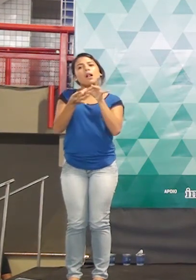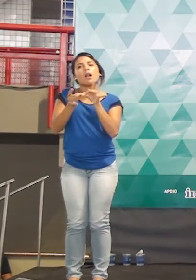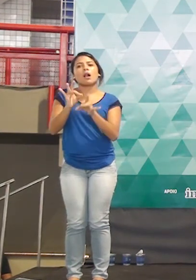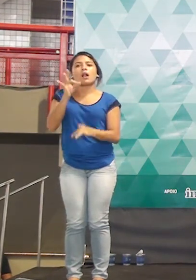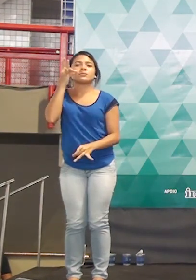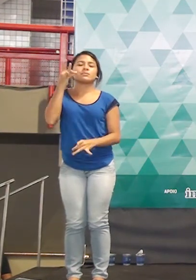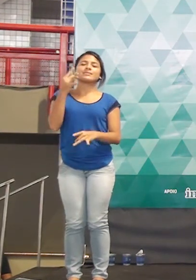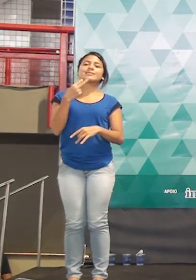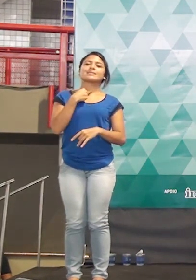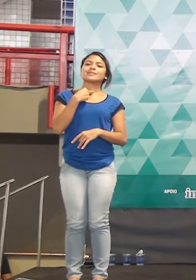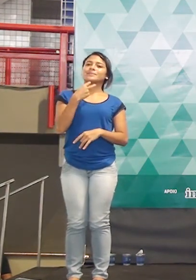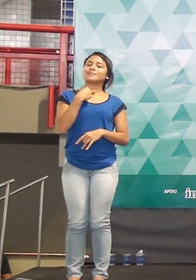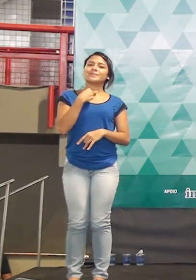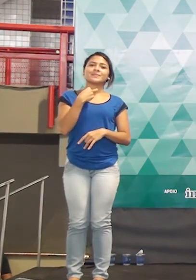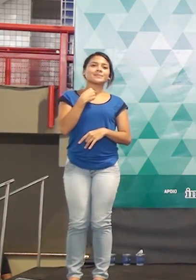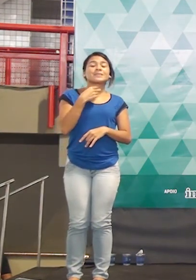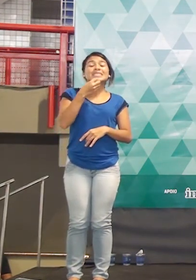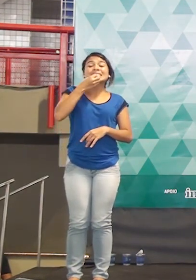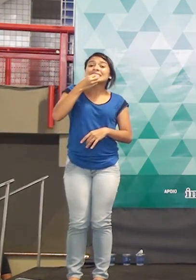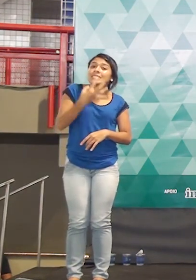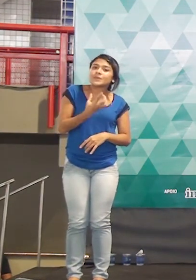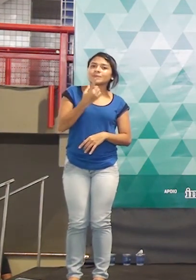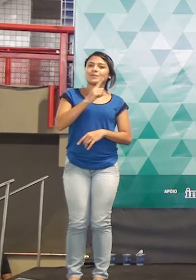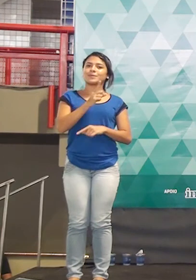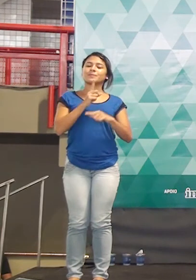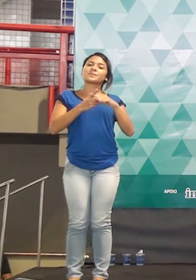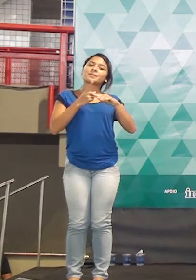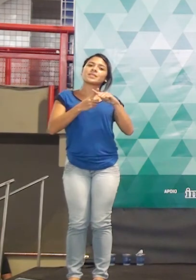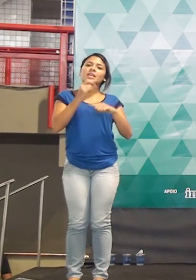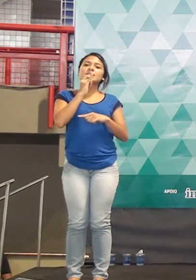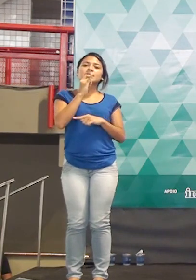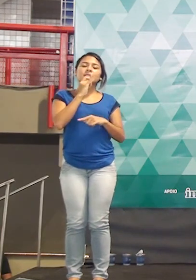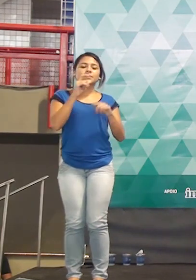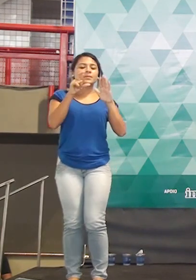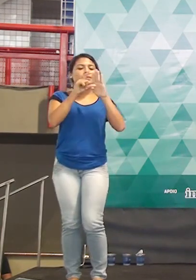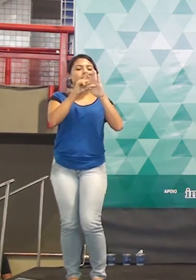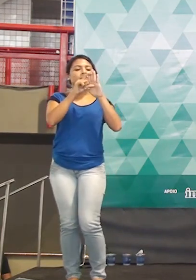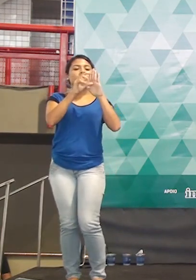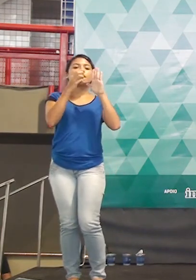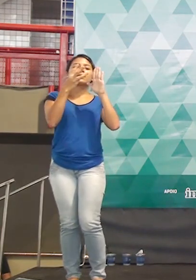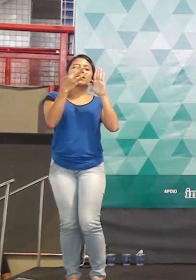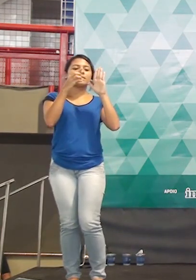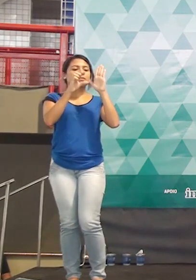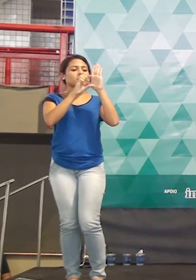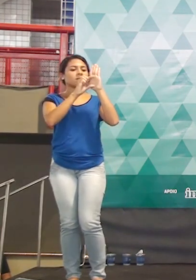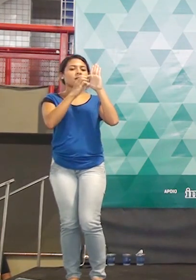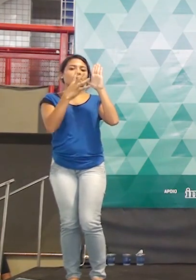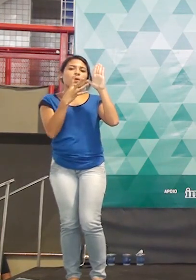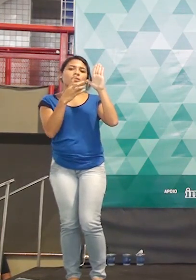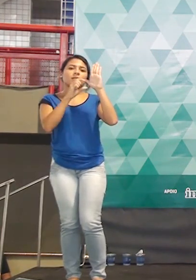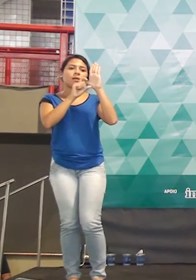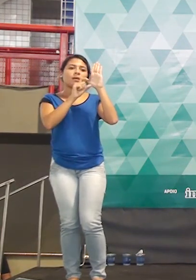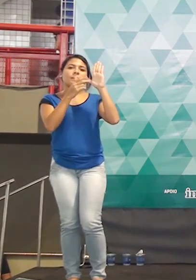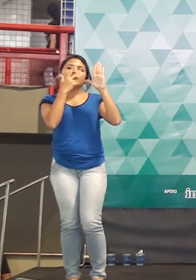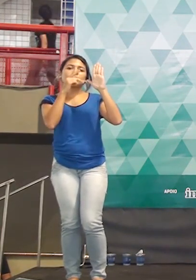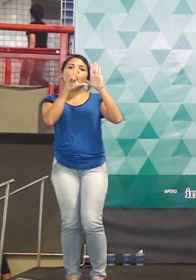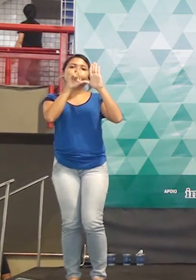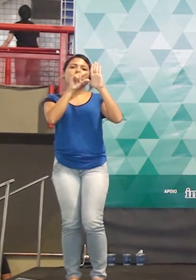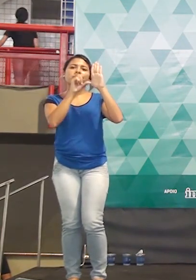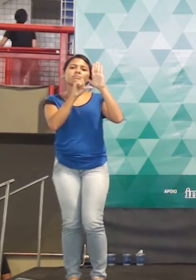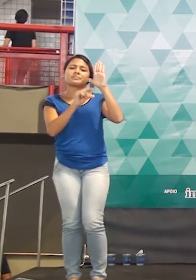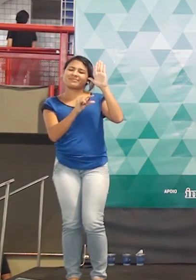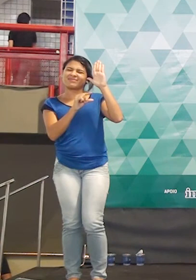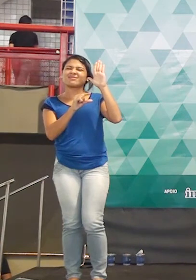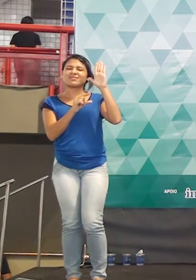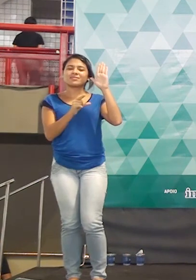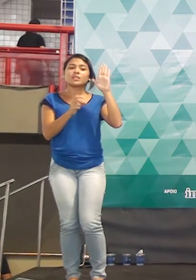3, aí fica um parágrafo com 7 linhas e outro com 4. Aí você perde ponto na competência 2. Quando você faz a